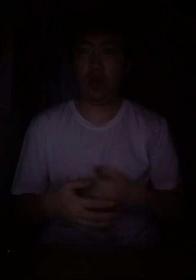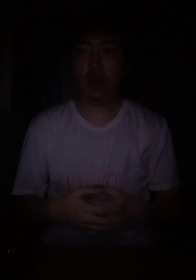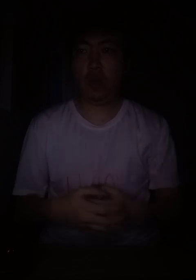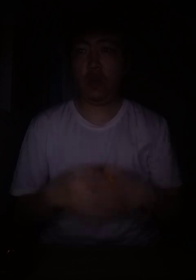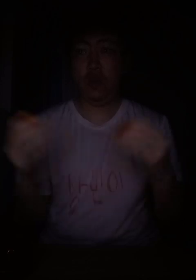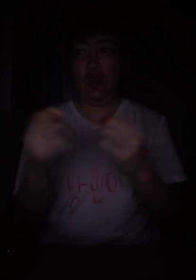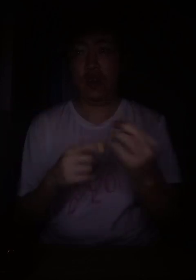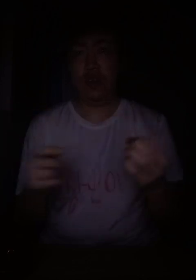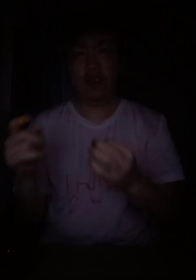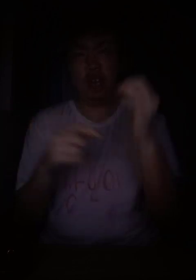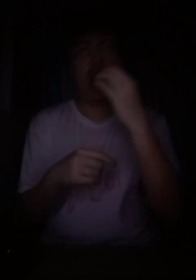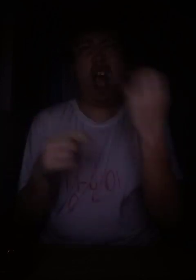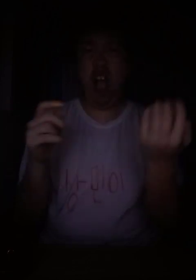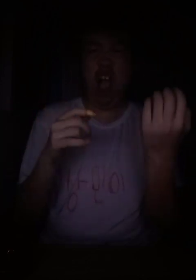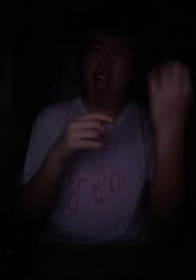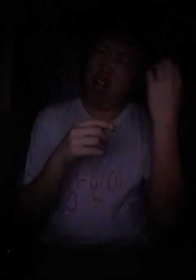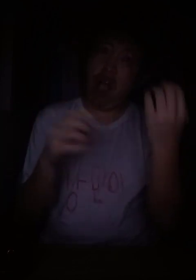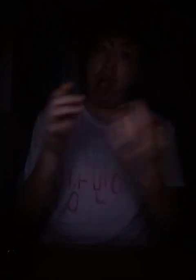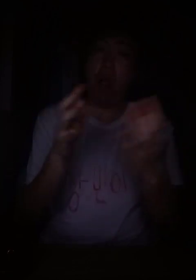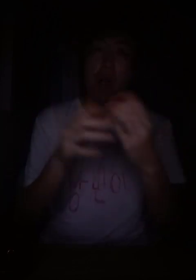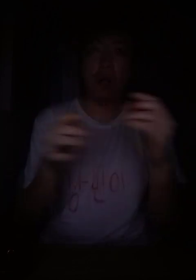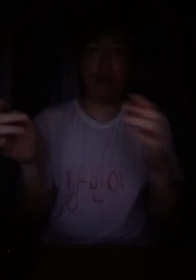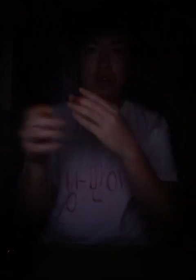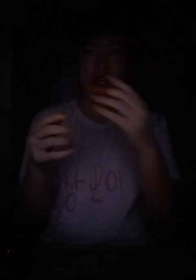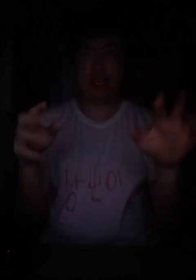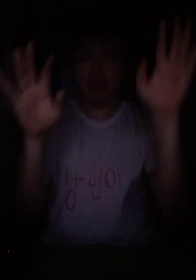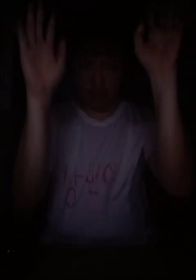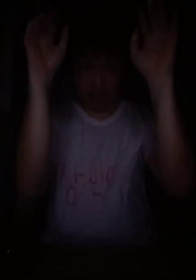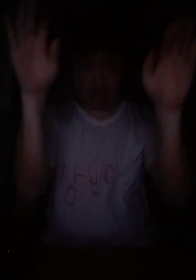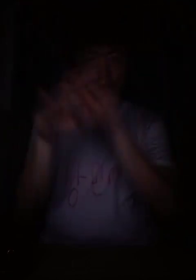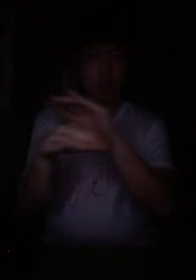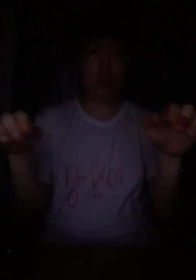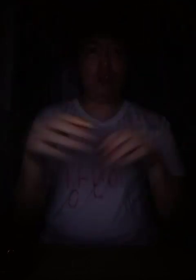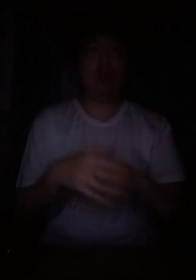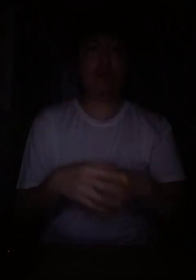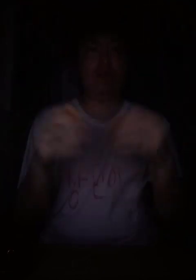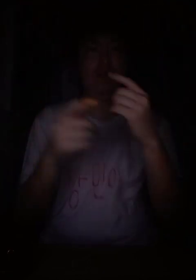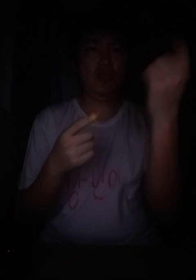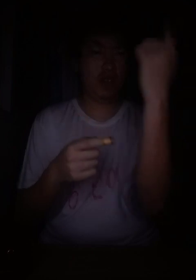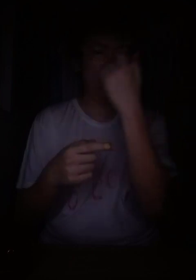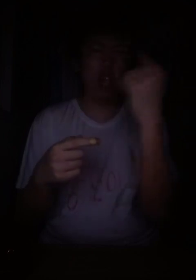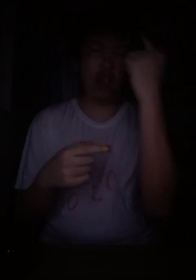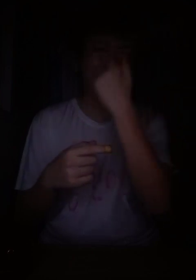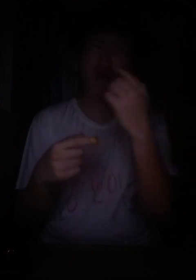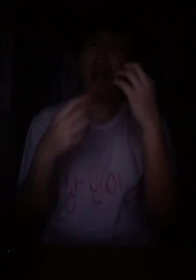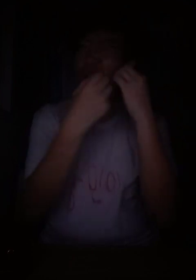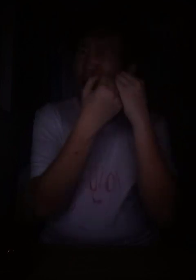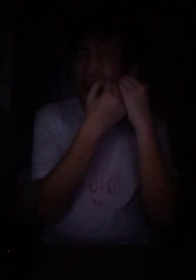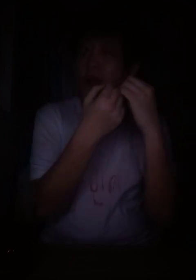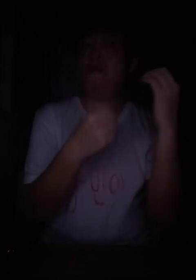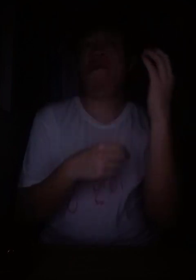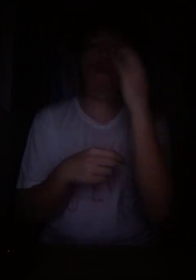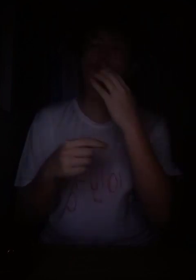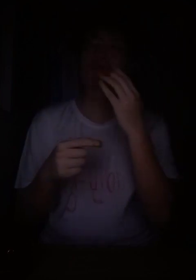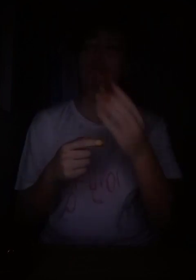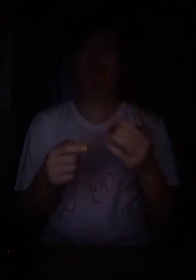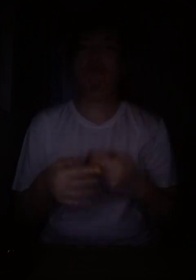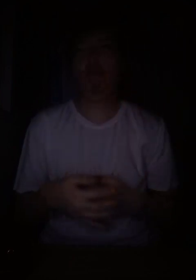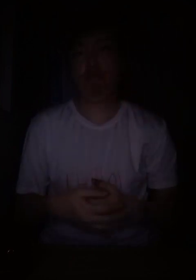여성의 비명을 듣고 사람들이 달려나와 황급히 개를 떼어 놓았지만 여성은 이미 개에게 얼굴을 물려 크게 다친 뒤였습니다. 여성을